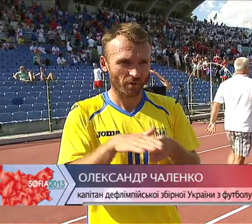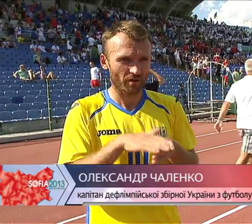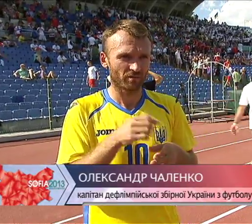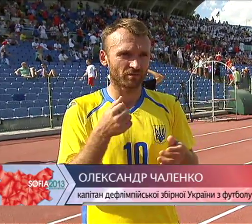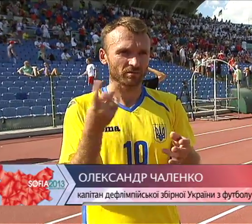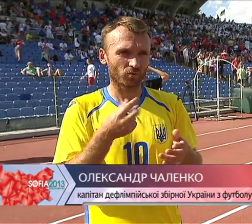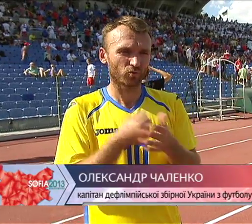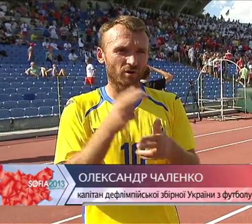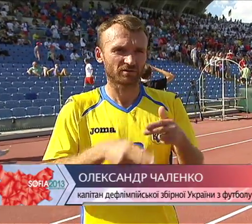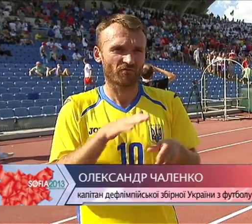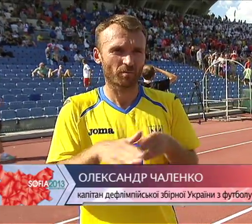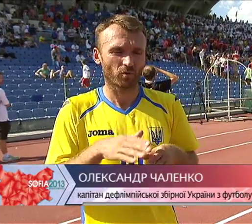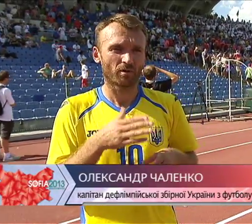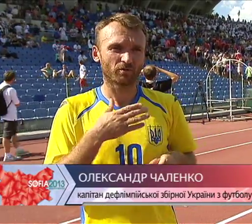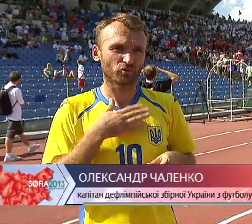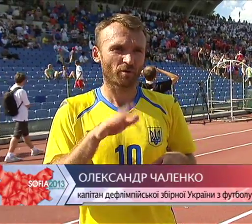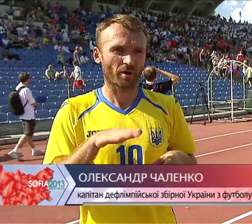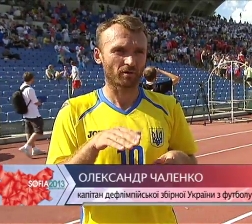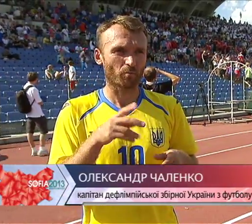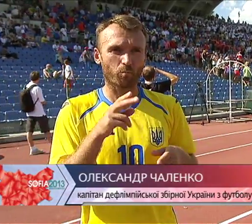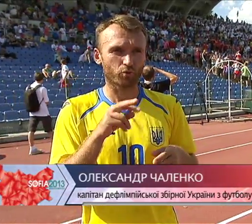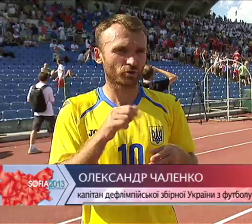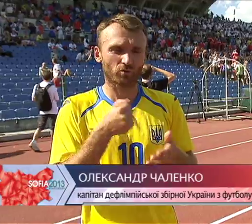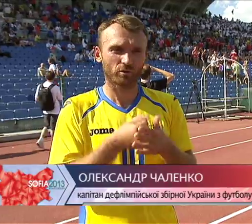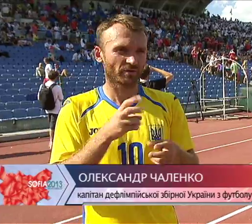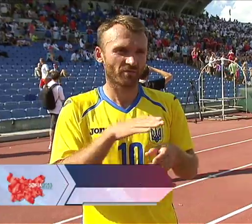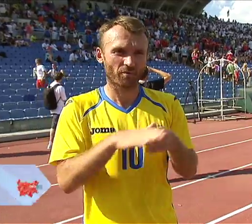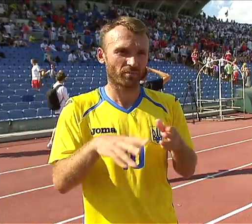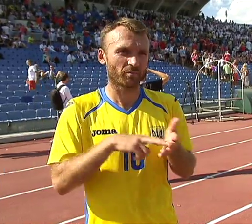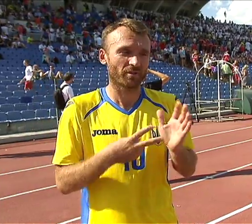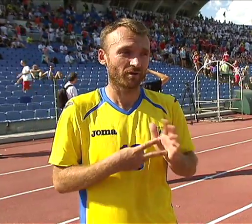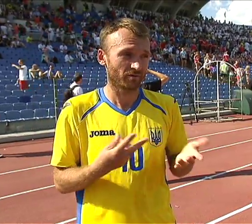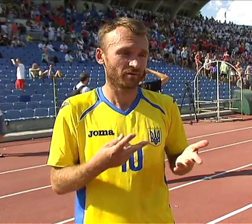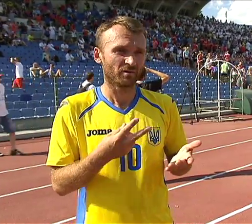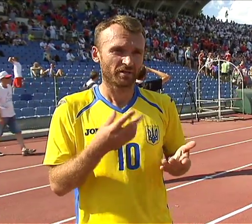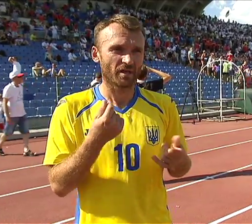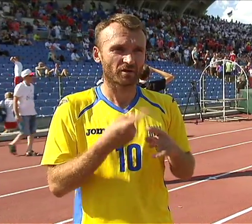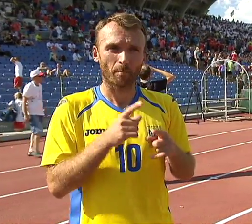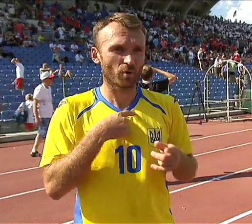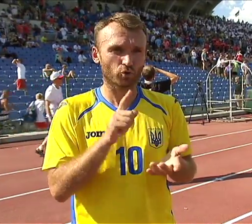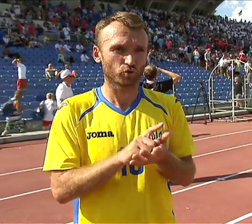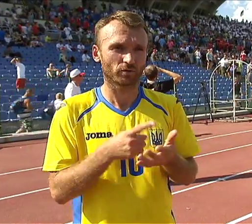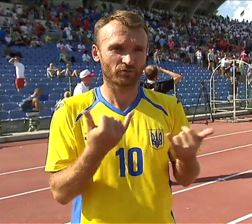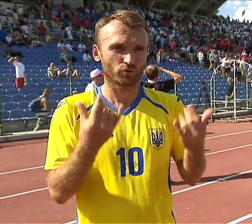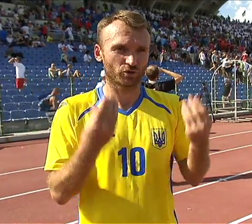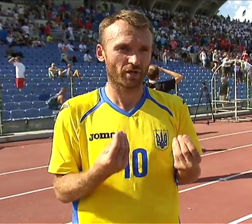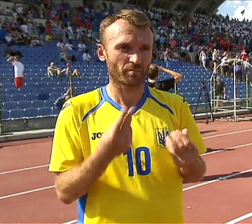Мы сказали, тренер сказал план выполнить. Надо было план выполнять до конца. А мы еще не выполнили план. Мы не должны